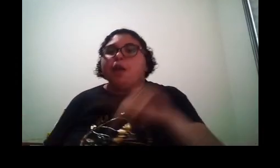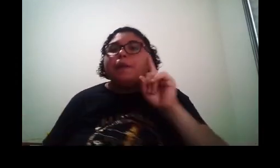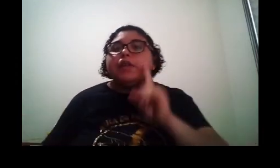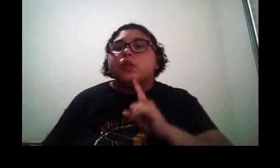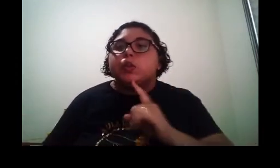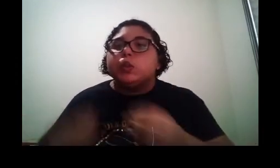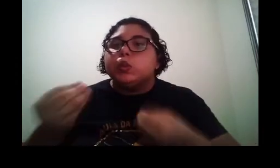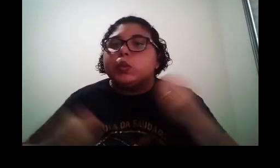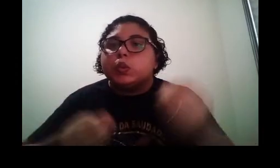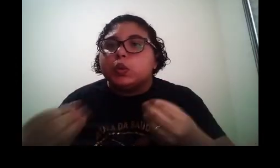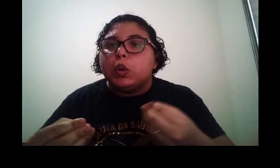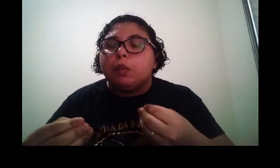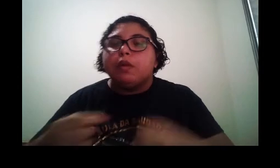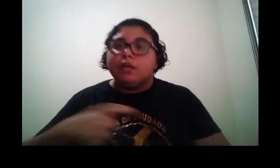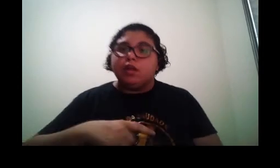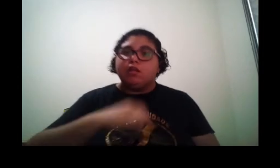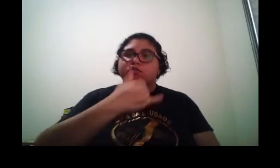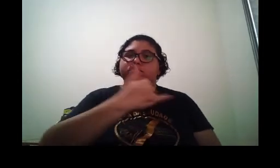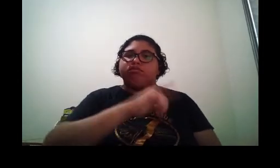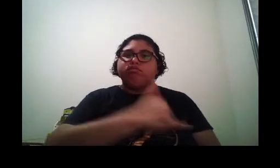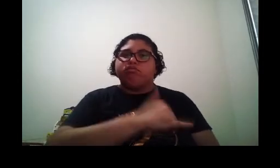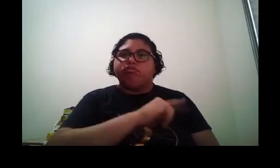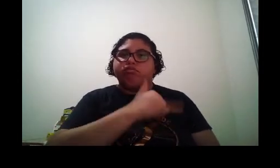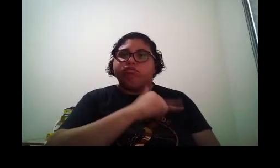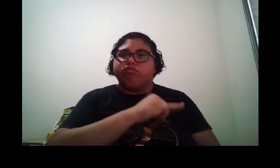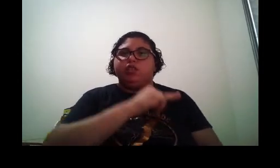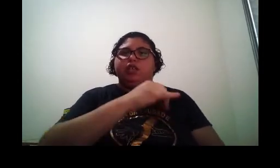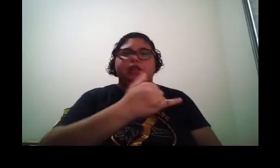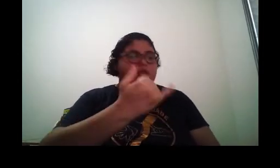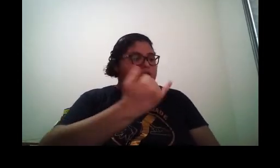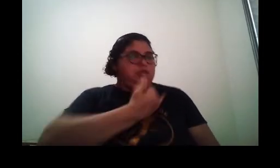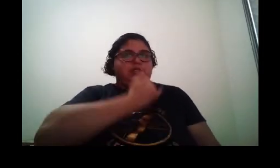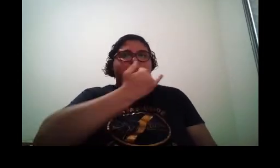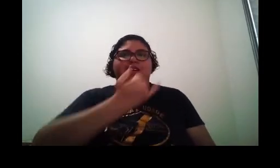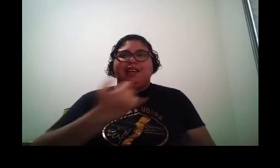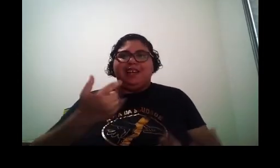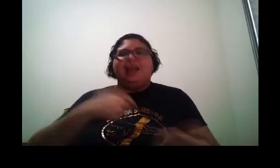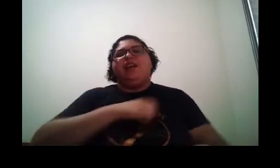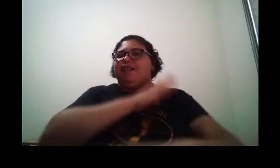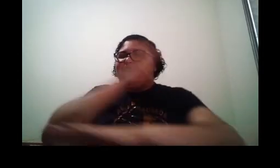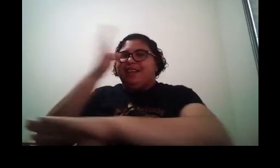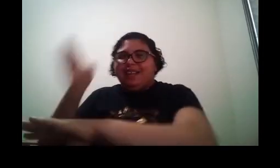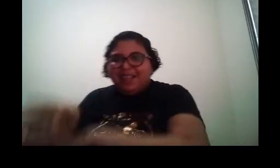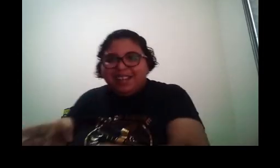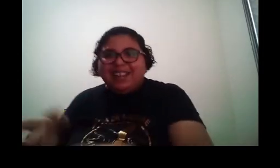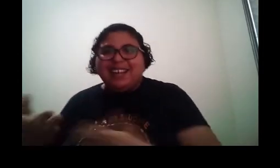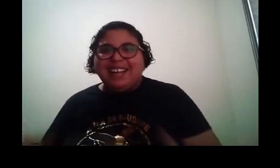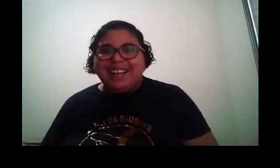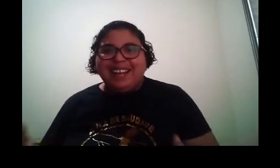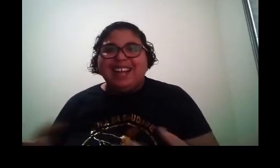surdo? Seria um aviso de vibração, né? Para me avisar que a criança